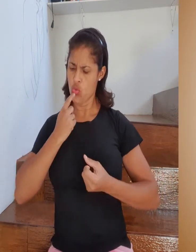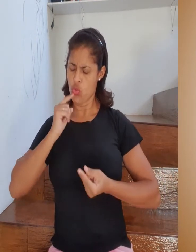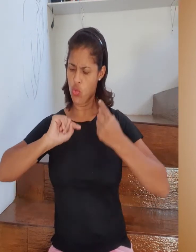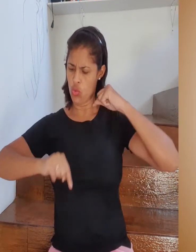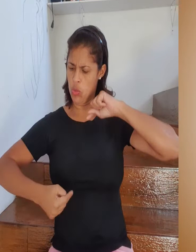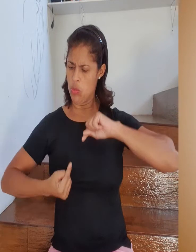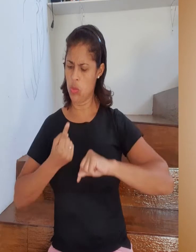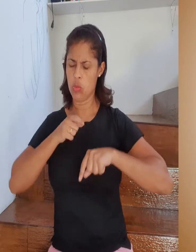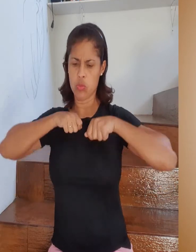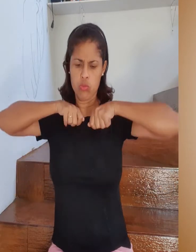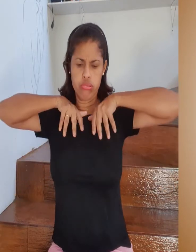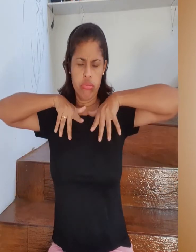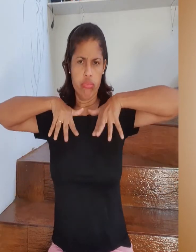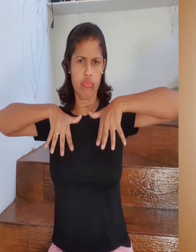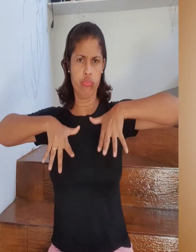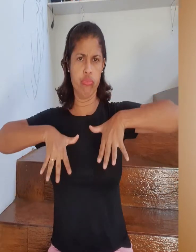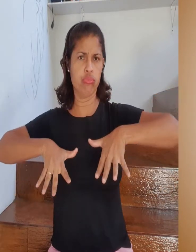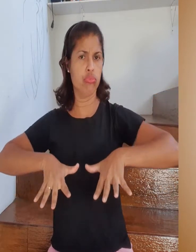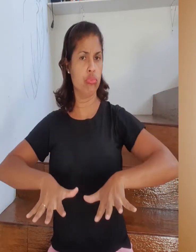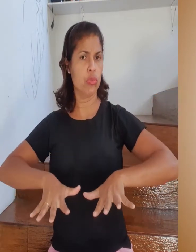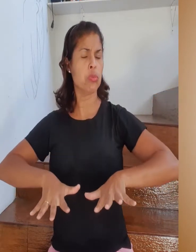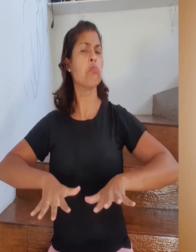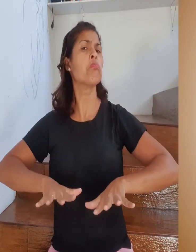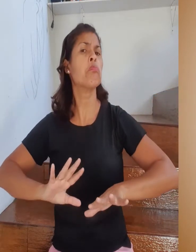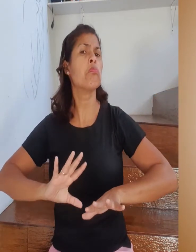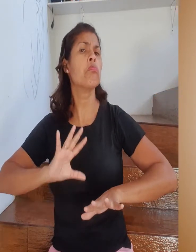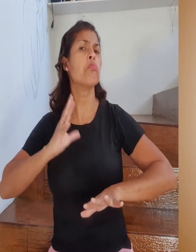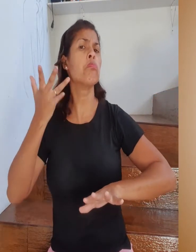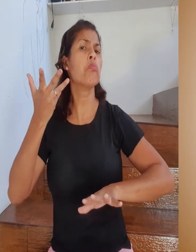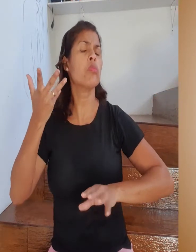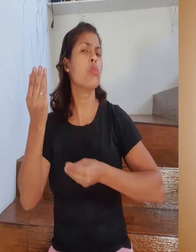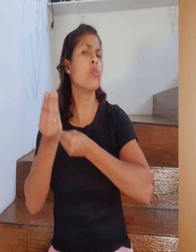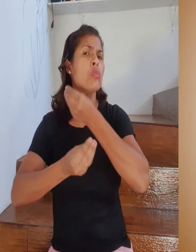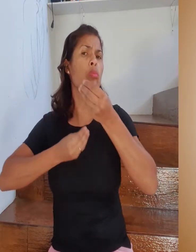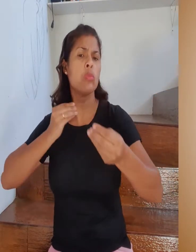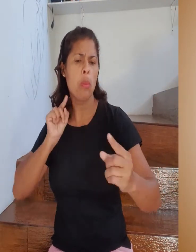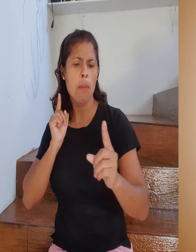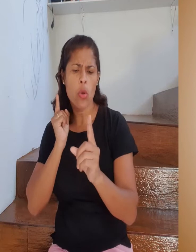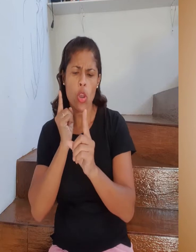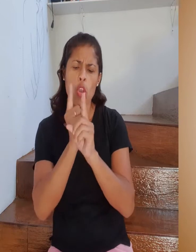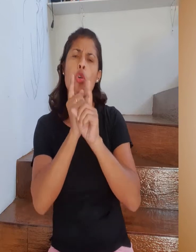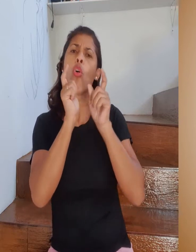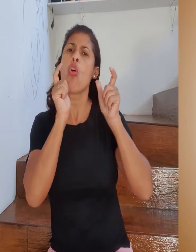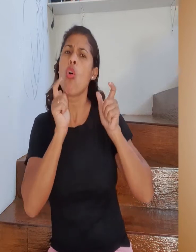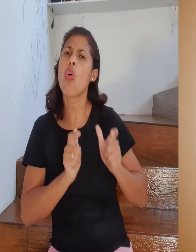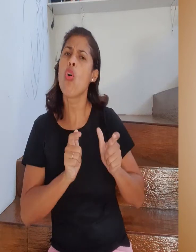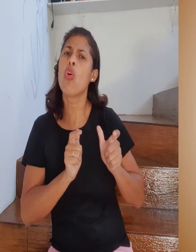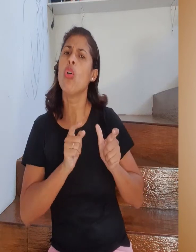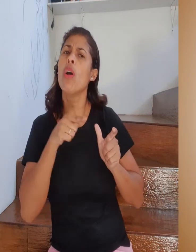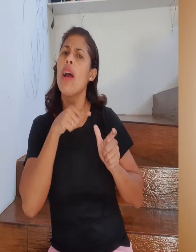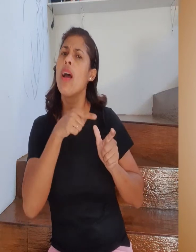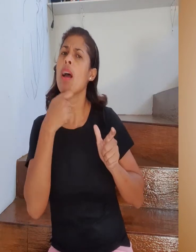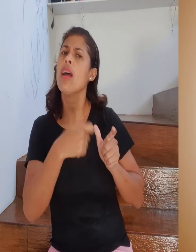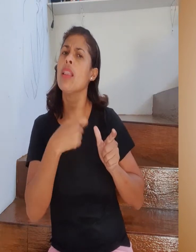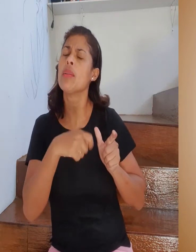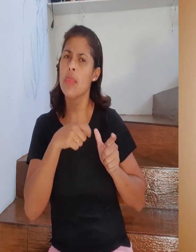pela circulação sistêmica, distribuído por todo o organismo, consegue chegar exatamente no local onde